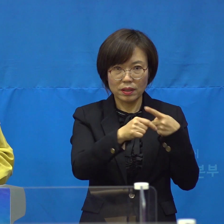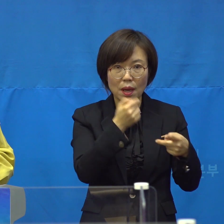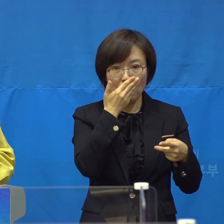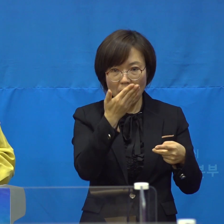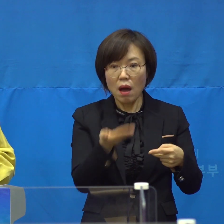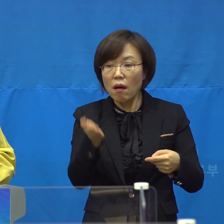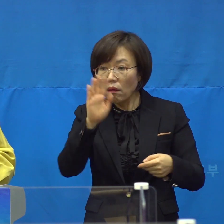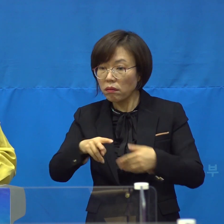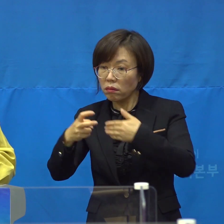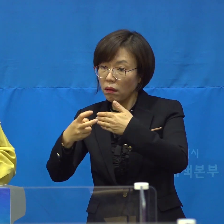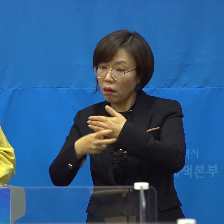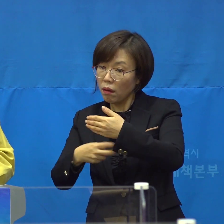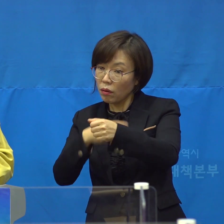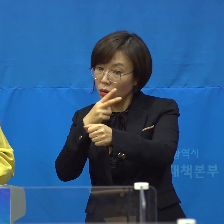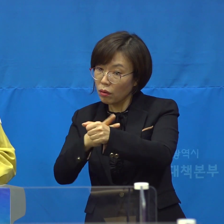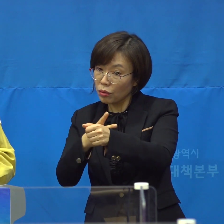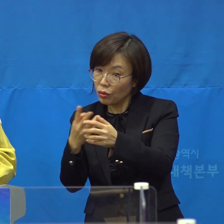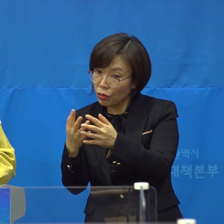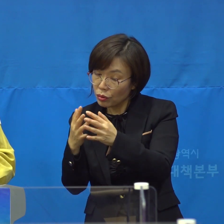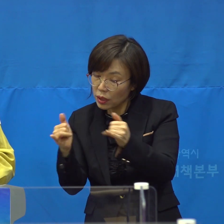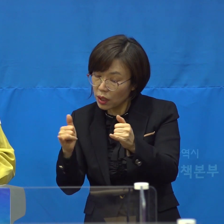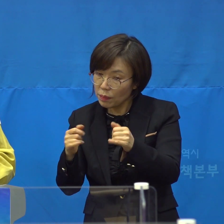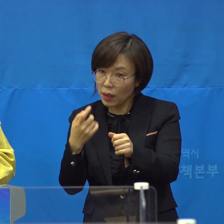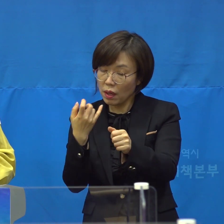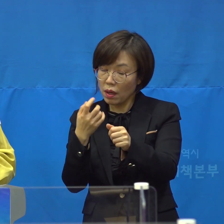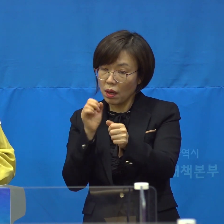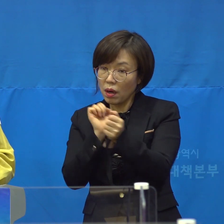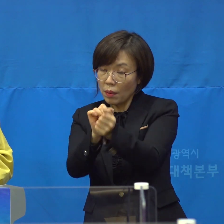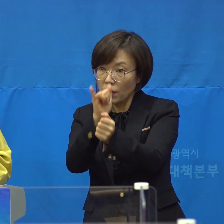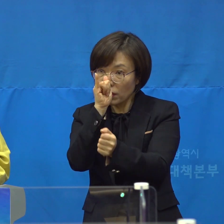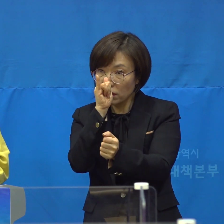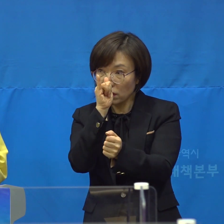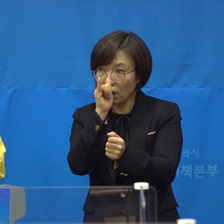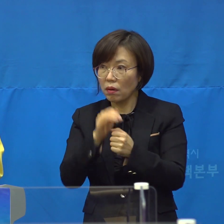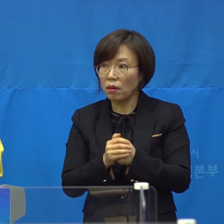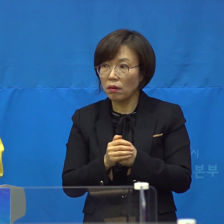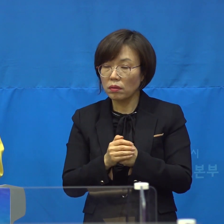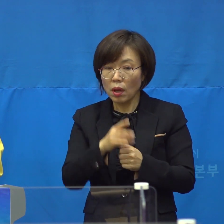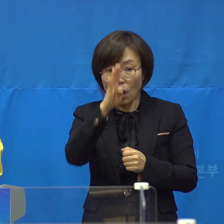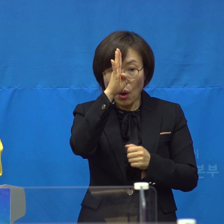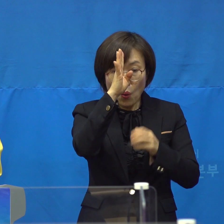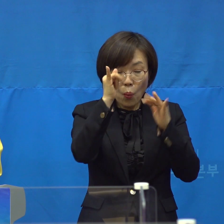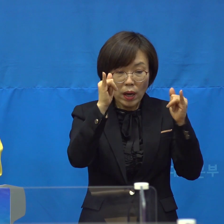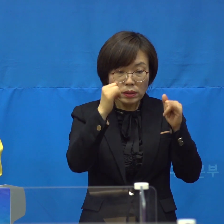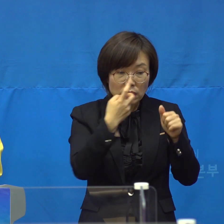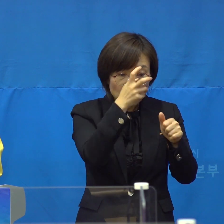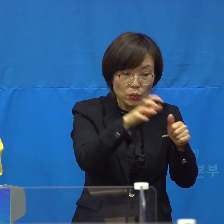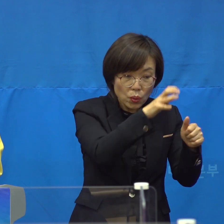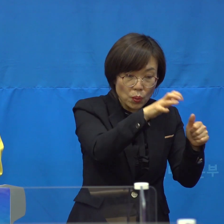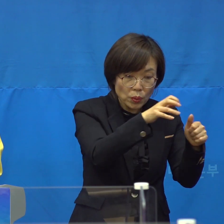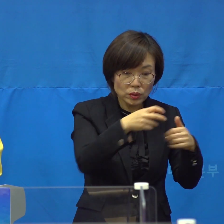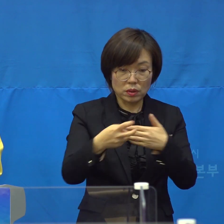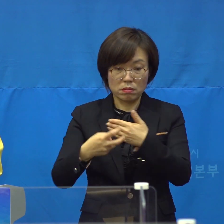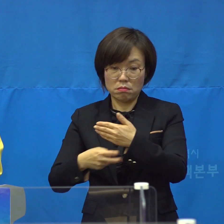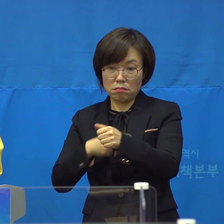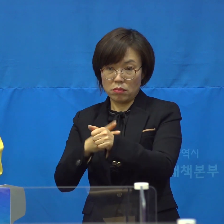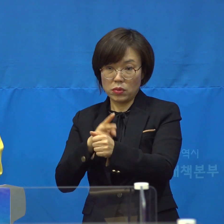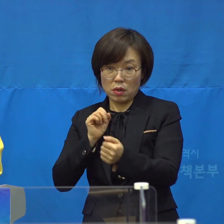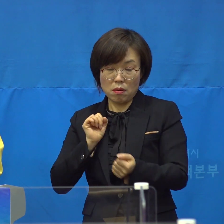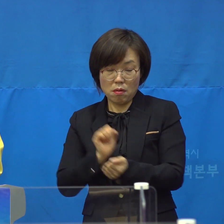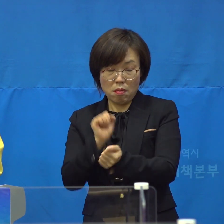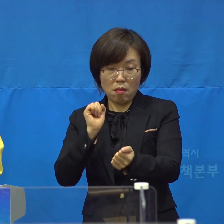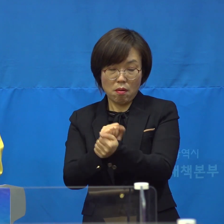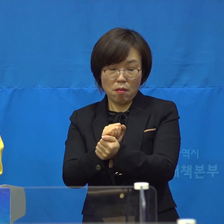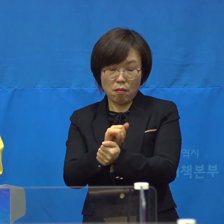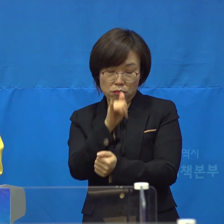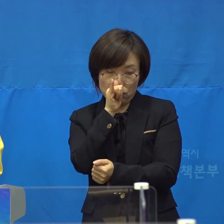지금 의료진들이 계속 감염이 나오는 게 좀 문제인 것 같아요. 코로나19를 환자를 보고 있는 모든 병원에서 이렇게 의료진들이 계속 감염이 일어나진